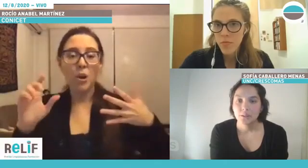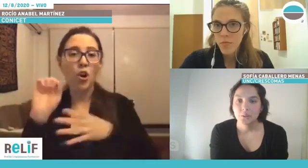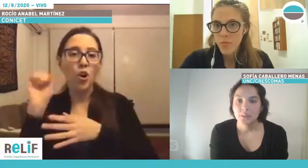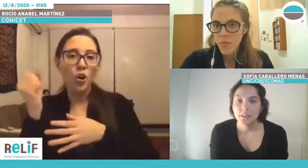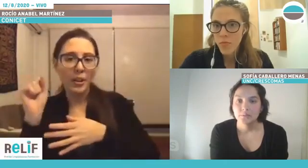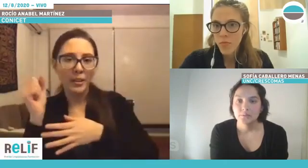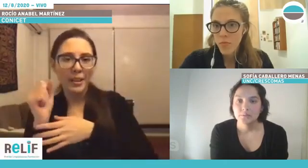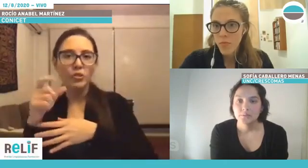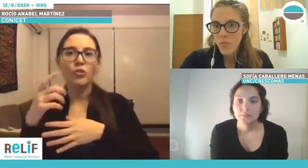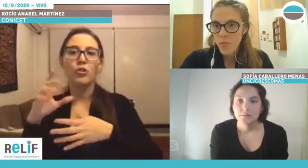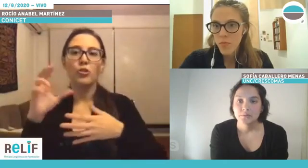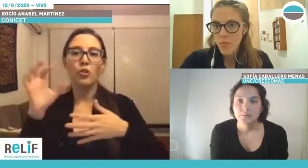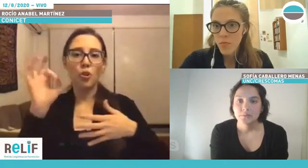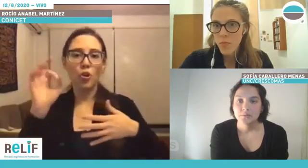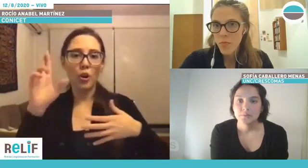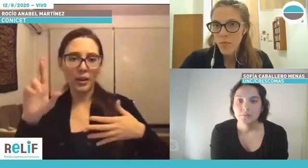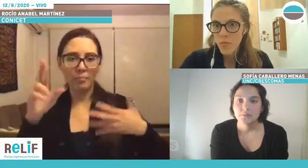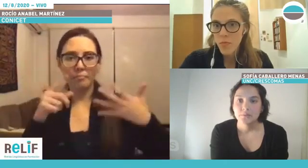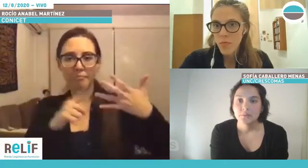En cuarto lugar,